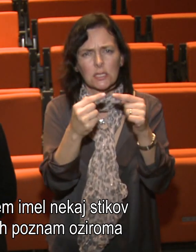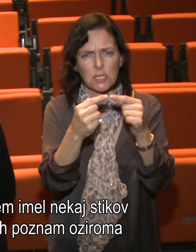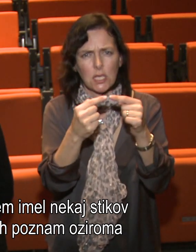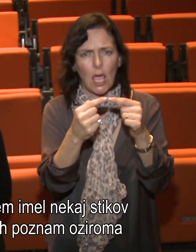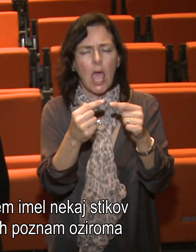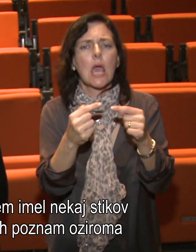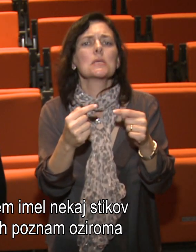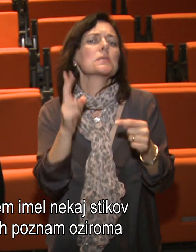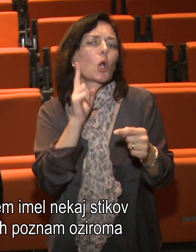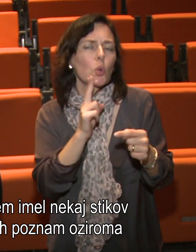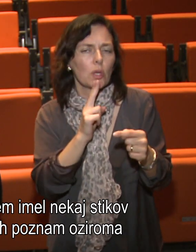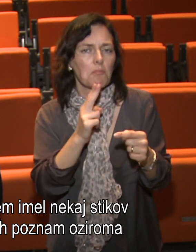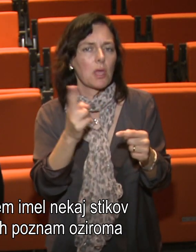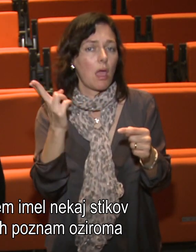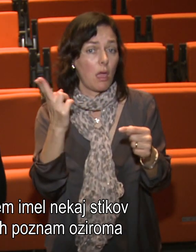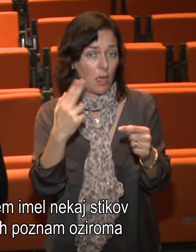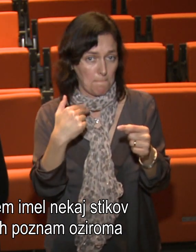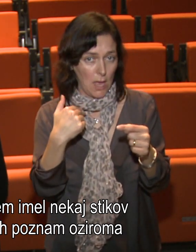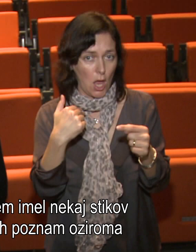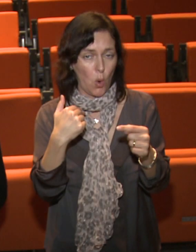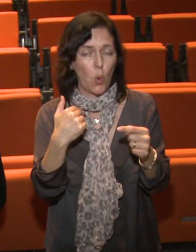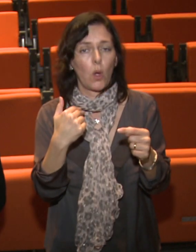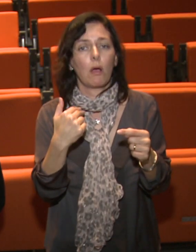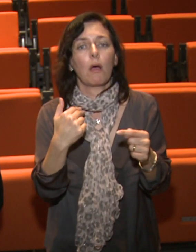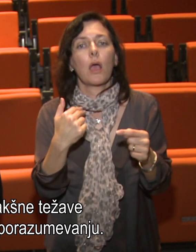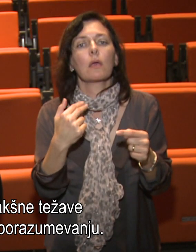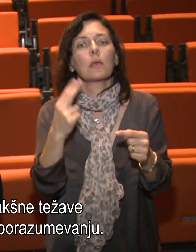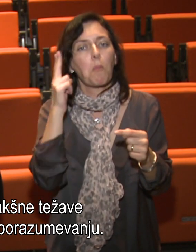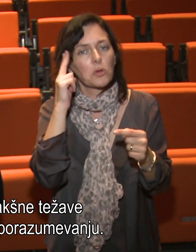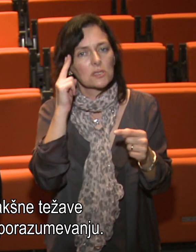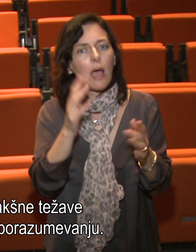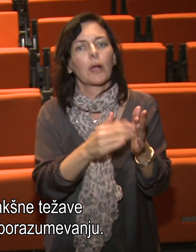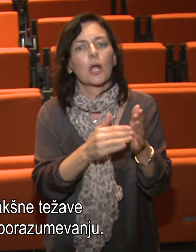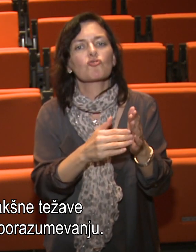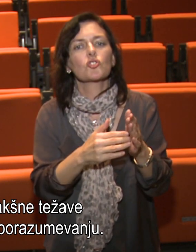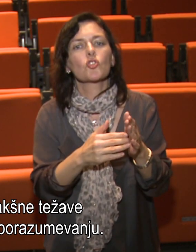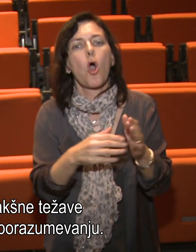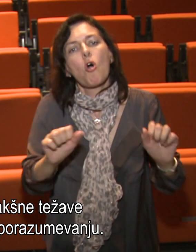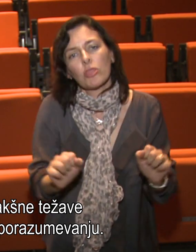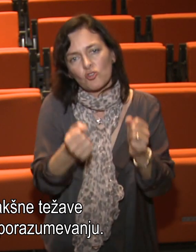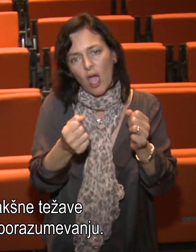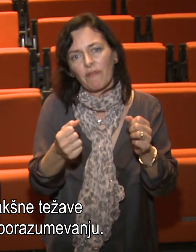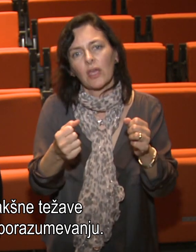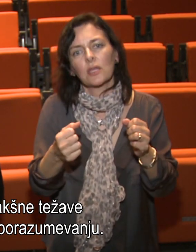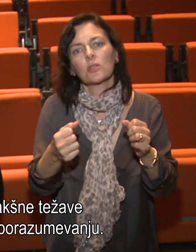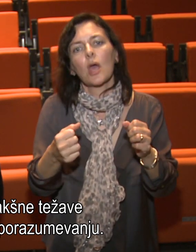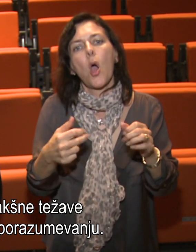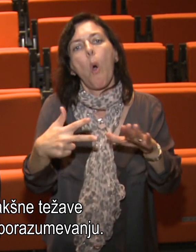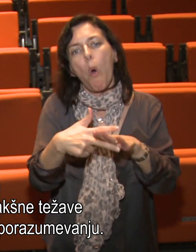imel in poznam, kakšne so ovire in težave pri sporazumevanju.